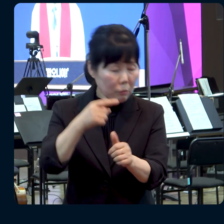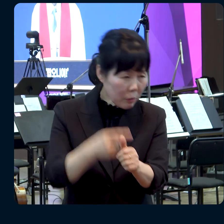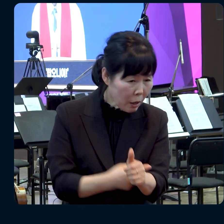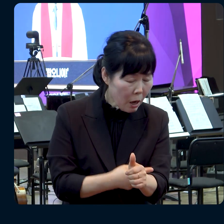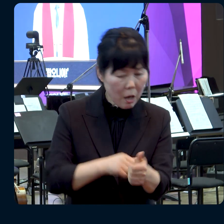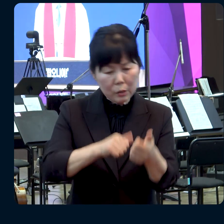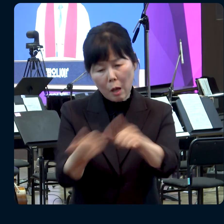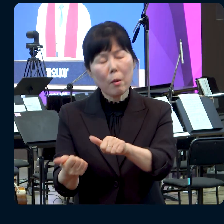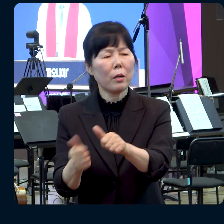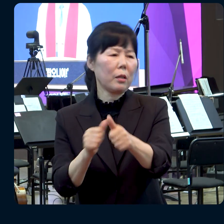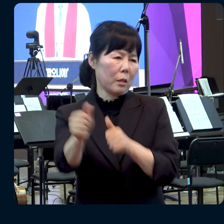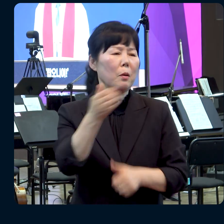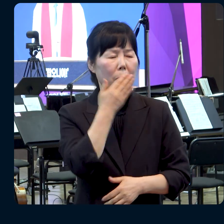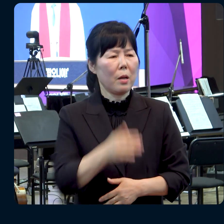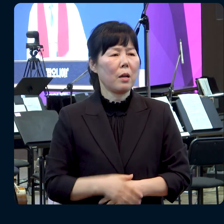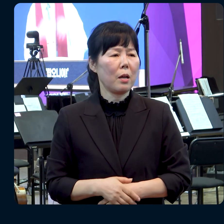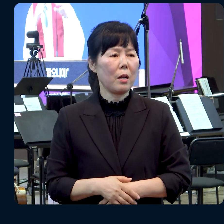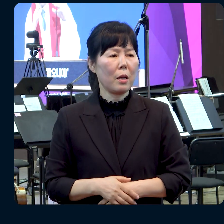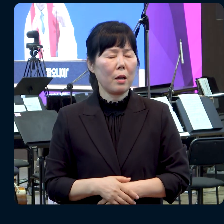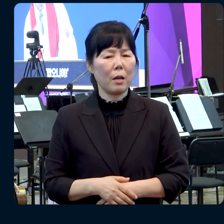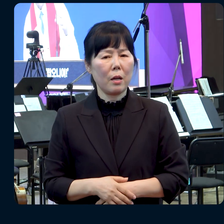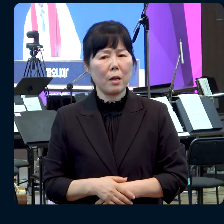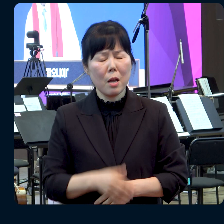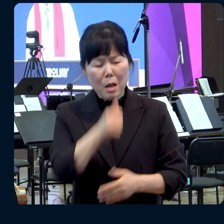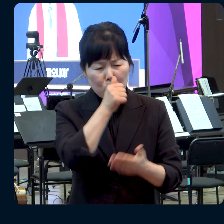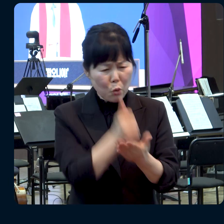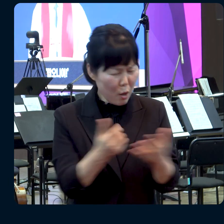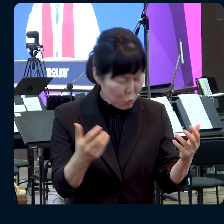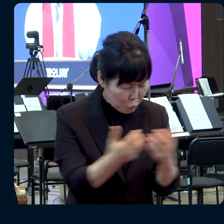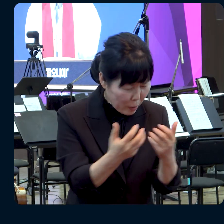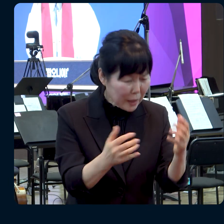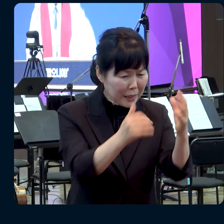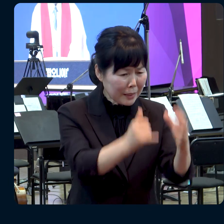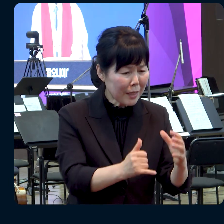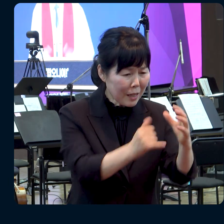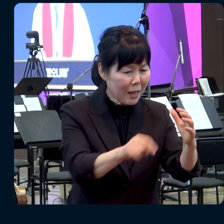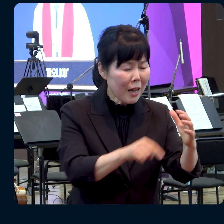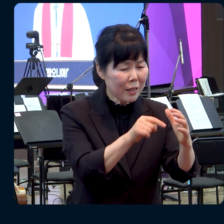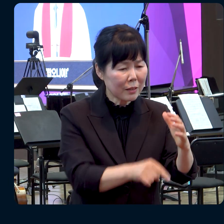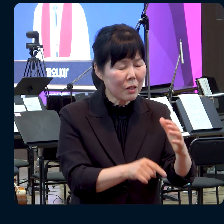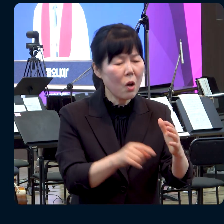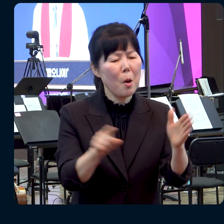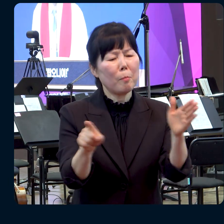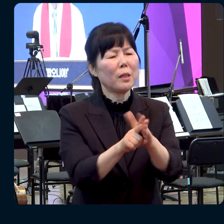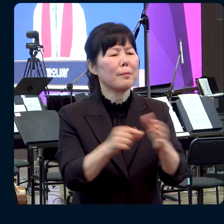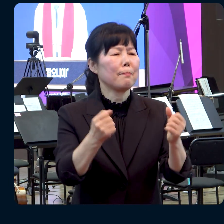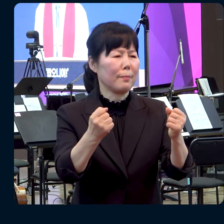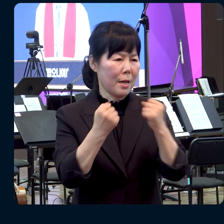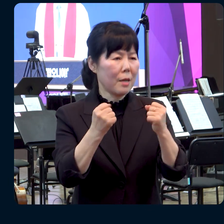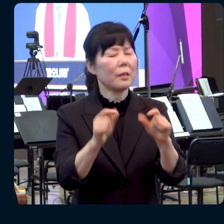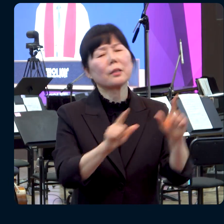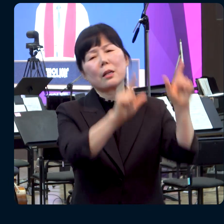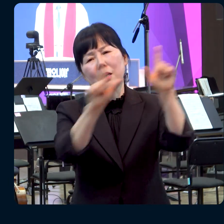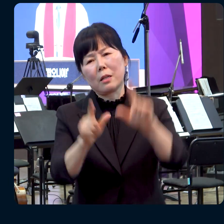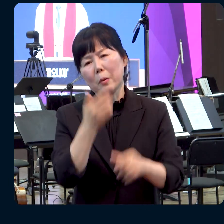사망을 이기니까요. 그래야 이 죄악된 세상 가운데서 아름다운 신앙의 삶을 살아갈 수가